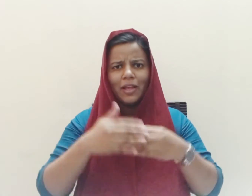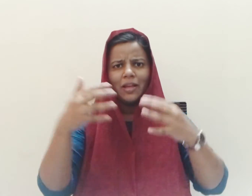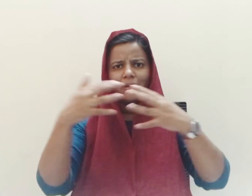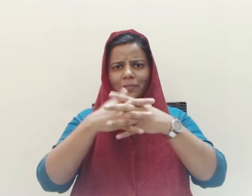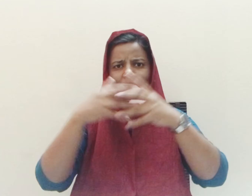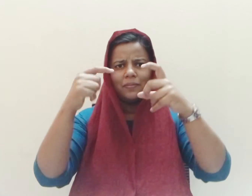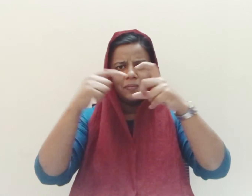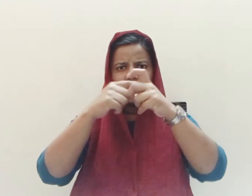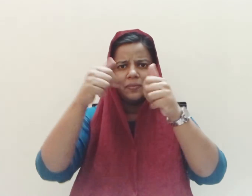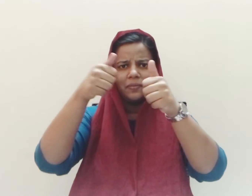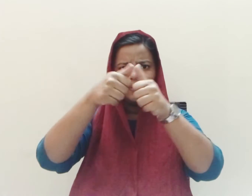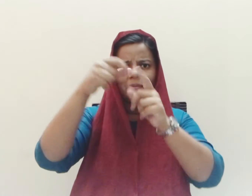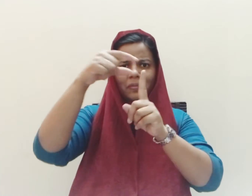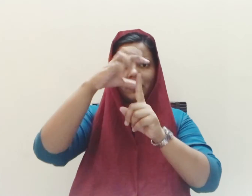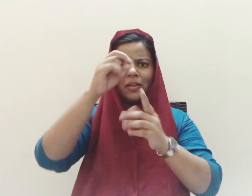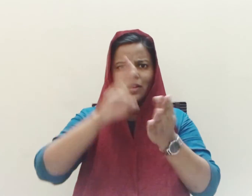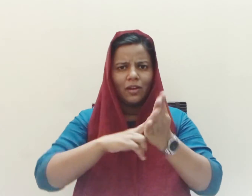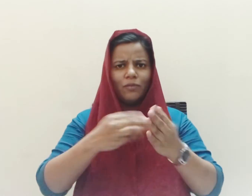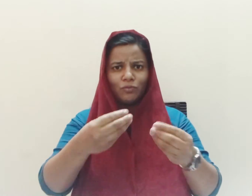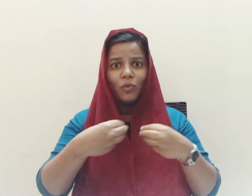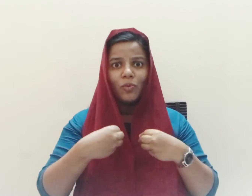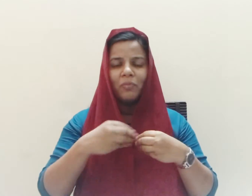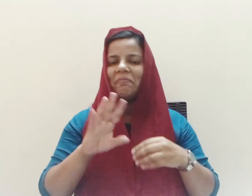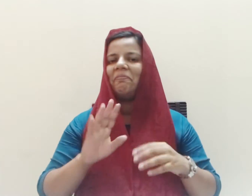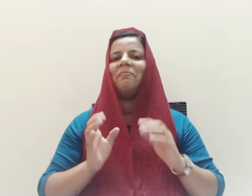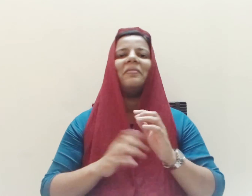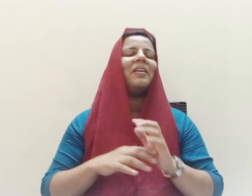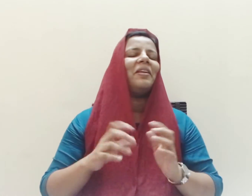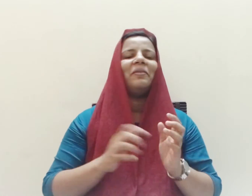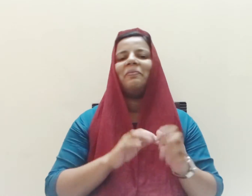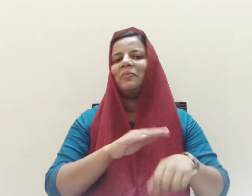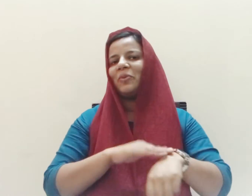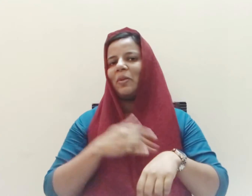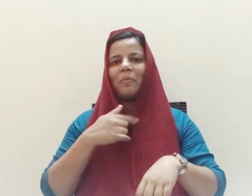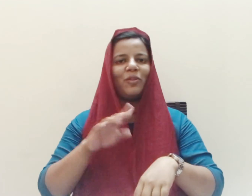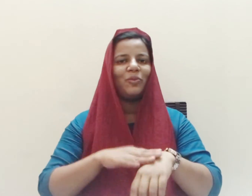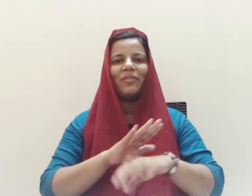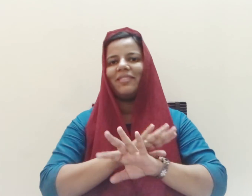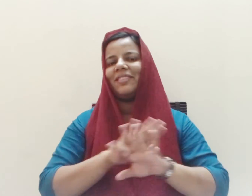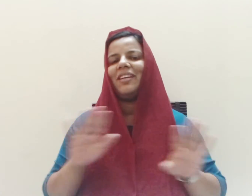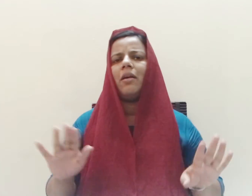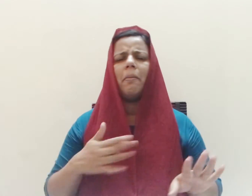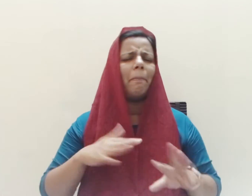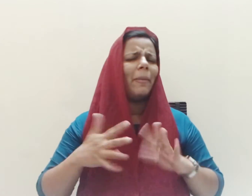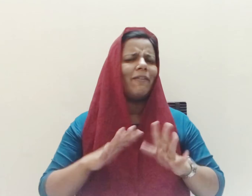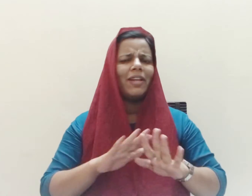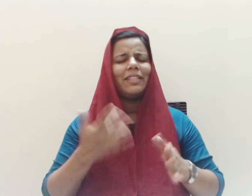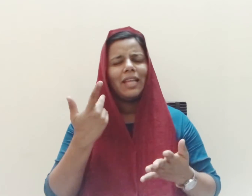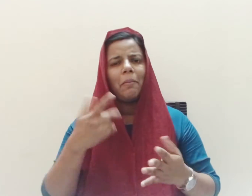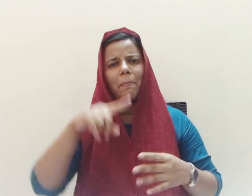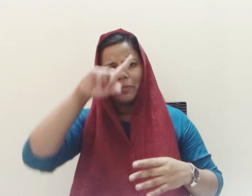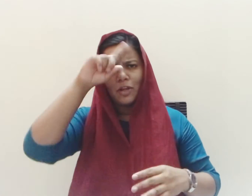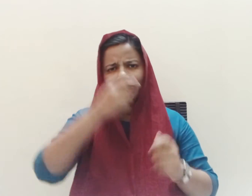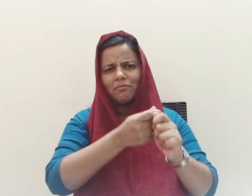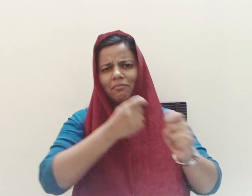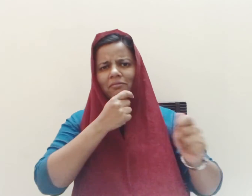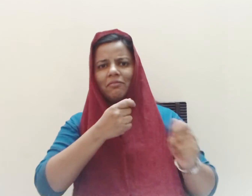നമുക്ക് വിരോധമായി പല ആയുധങ്ങളും ഉണ്ടാക്കി വെച്ചിട്ടുണ്ട്. ചിലപ്പം തൊടുത്തു വിട്ടെന്നിരിക്കും. അതുകൊണ്ട് പേടിക്കൊന്നും വേണ്ട. ഇത് നമ്മുടെ